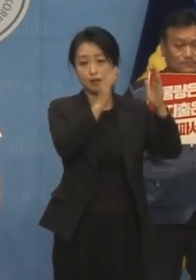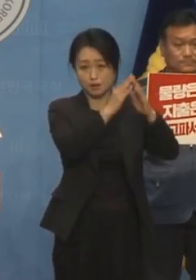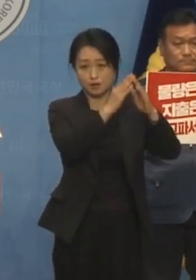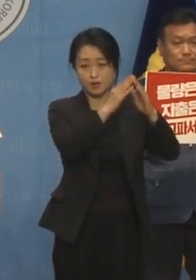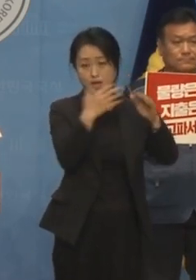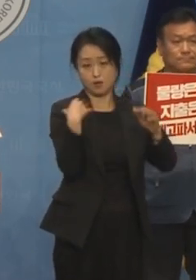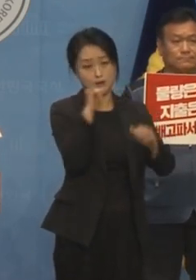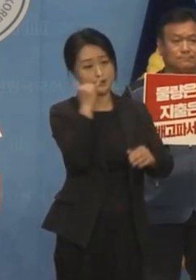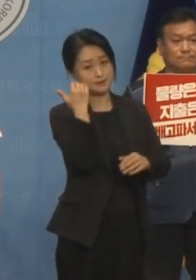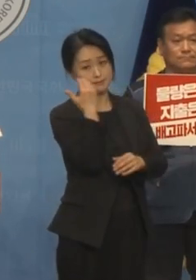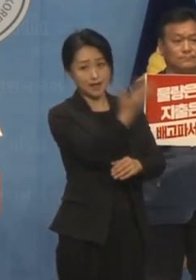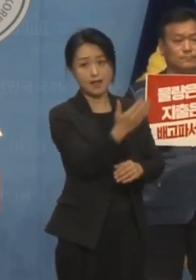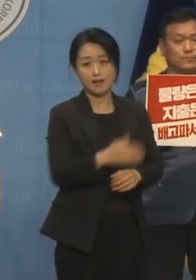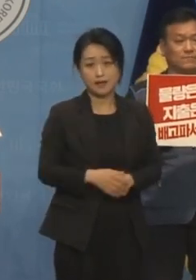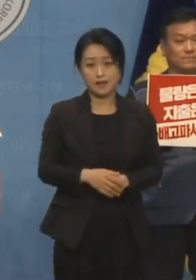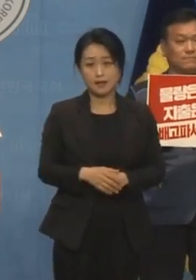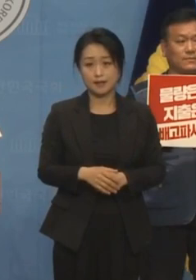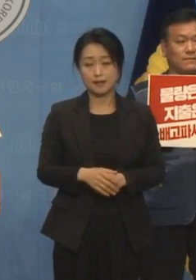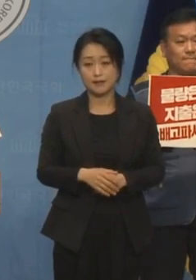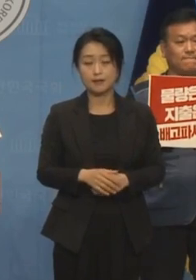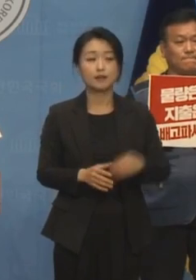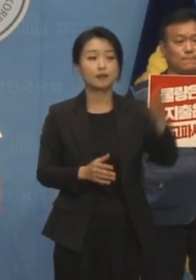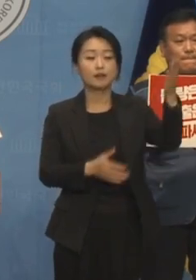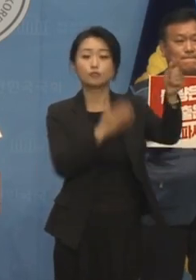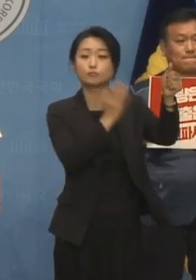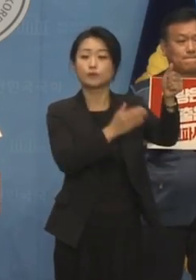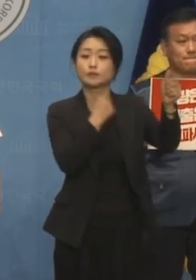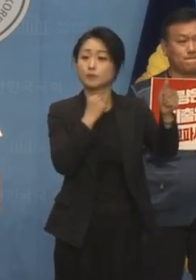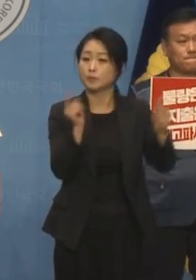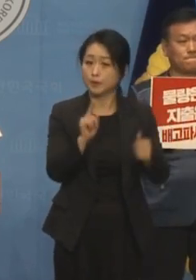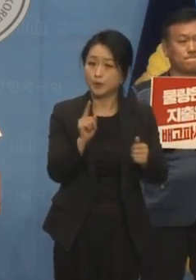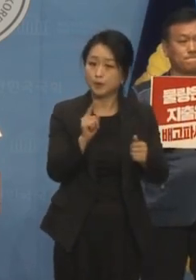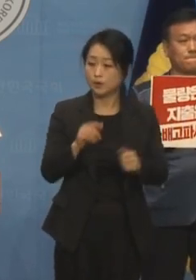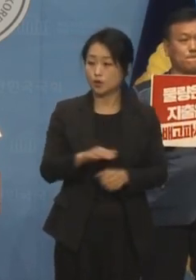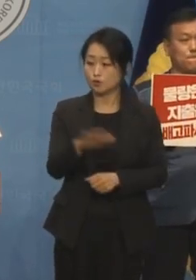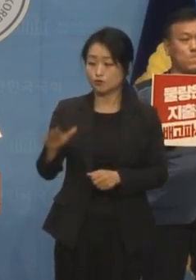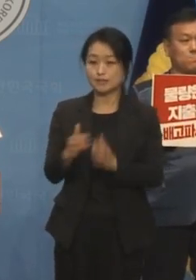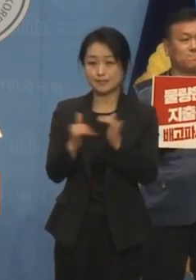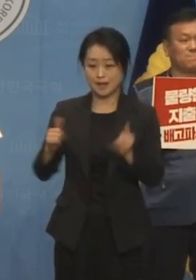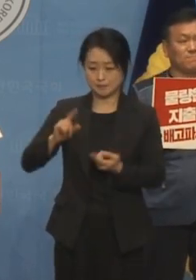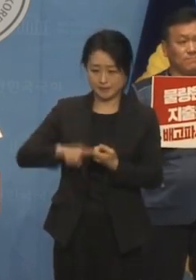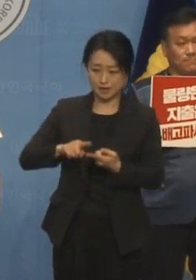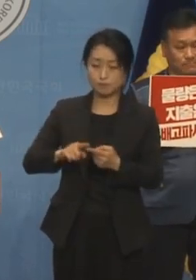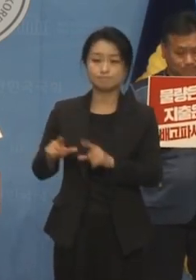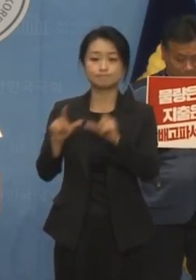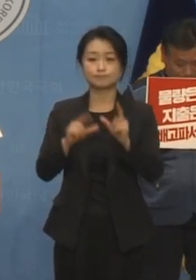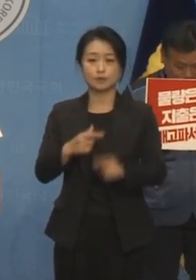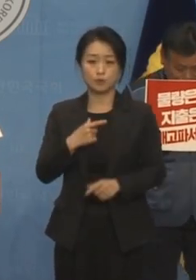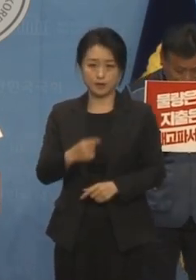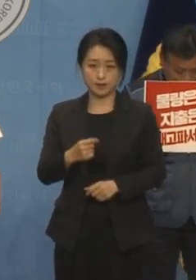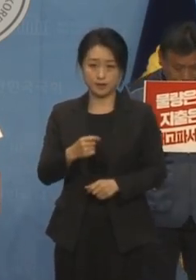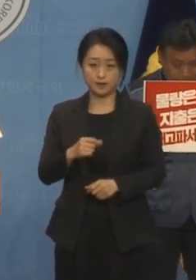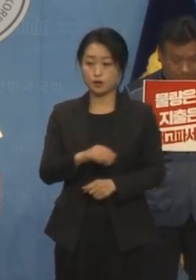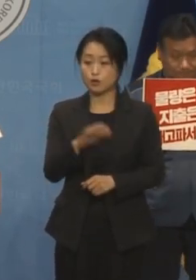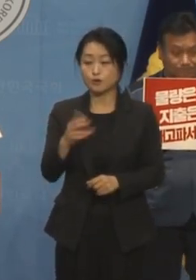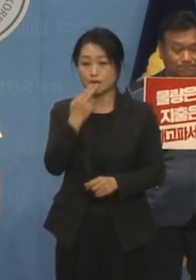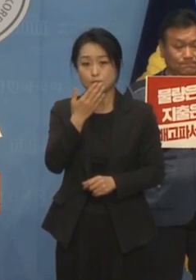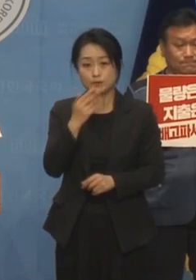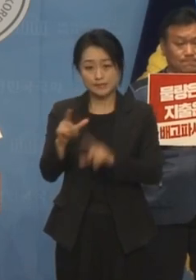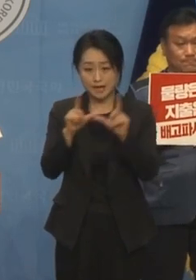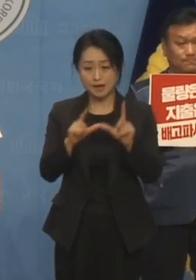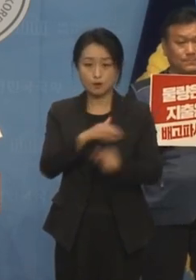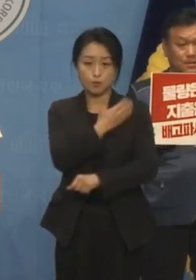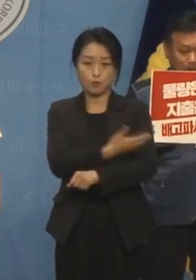사회적 역할입니까? 우정사업본부에게 요구합니다. 우리는 인간다운 삶을 원합니다. 우리의 생존권을